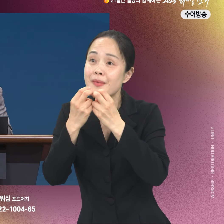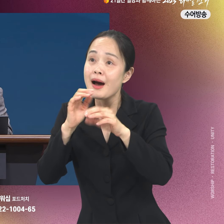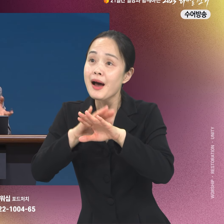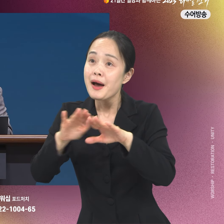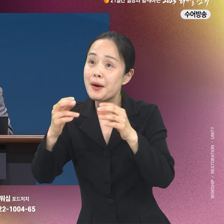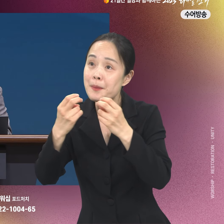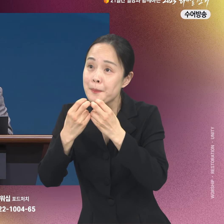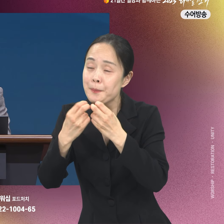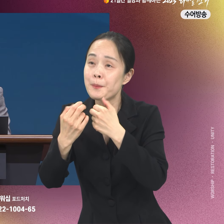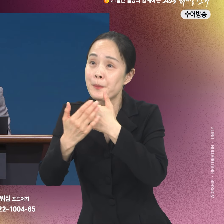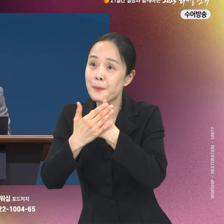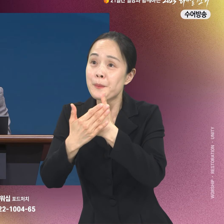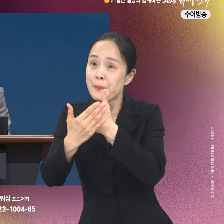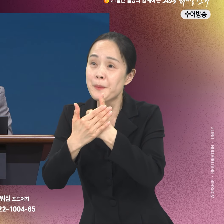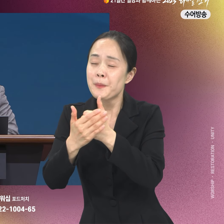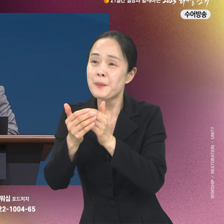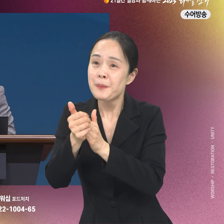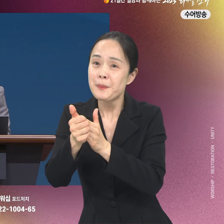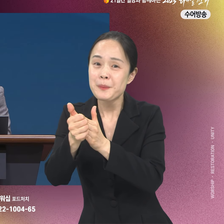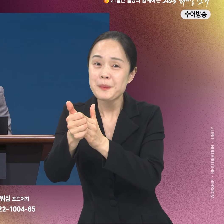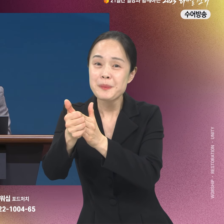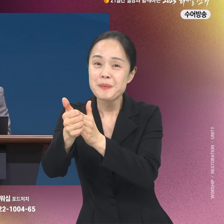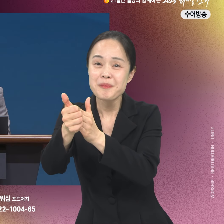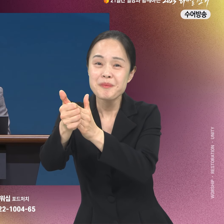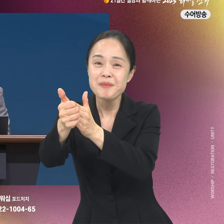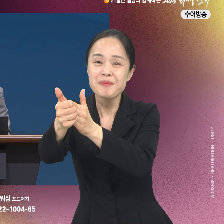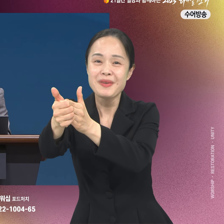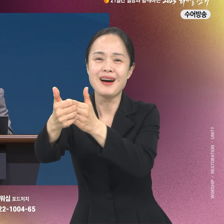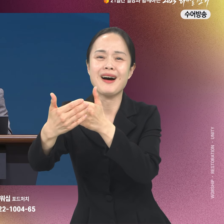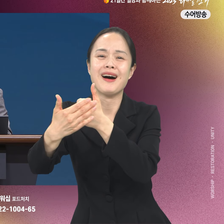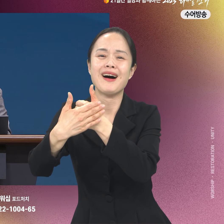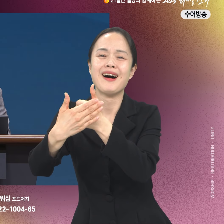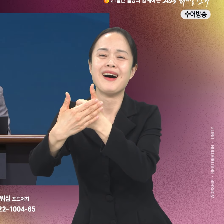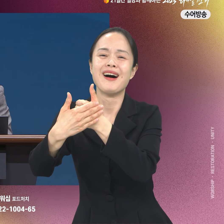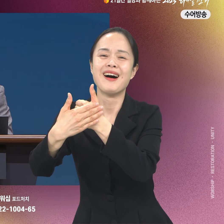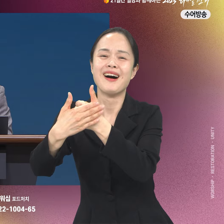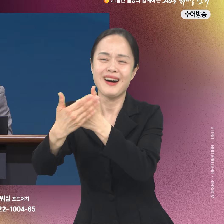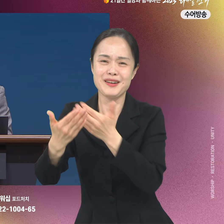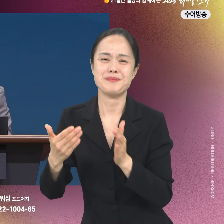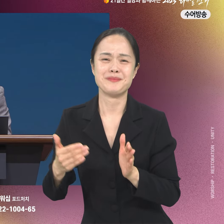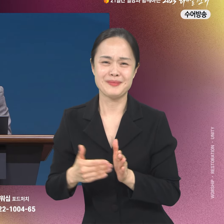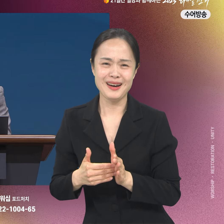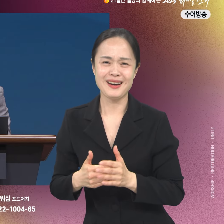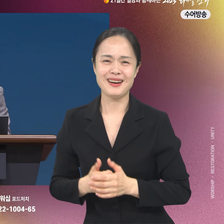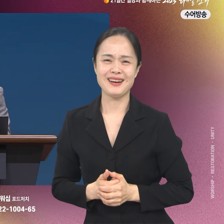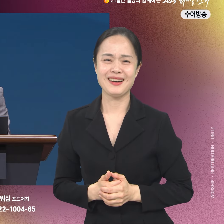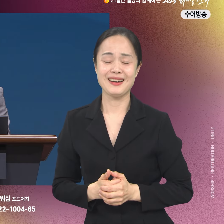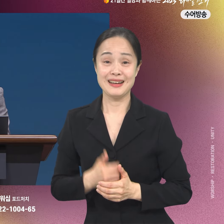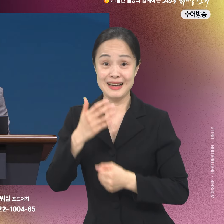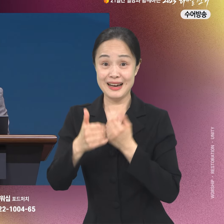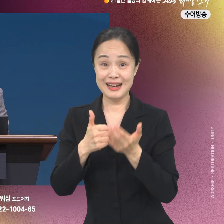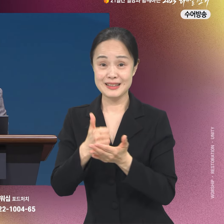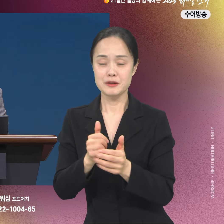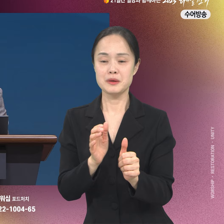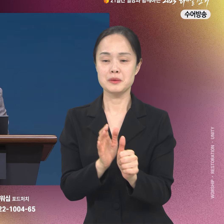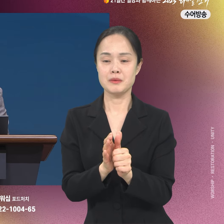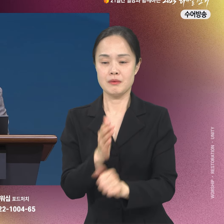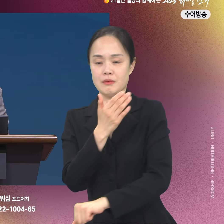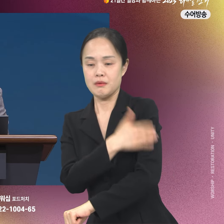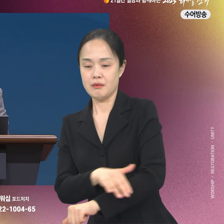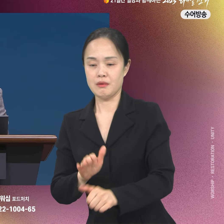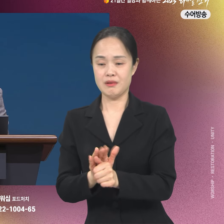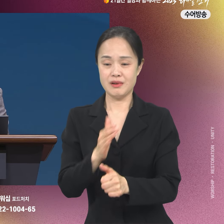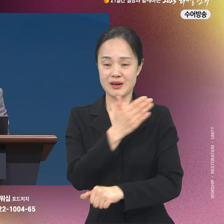그러면 저를 막 그냥 이렇게 핑퐁 치듯 갖고 노신 건가? 그게 아니에요. 네. 제가 중심을